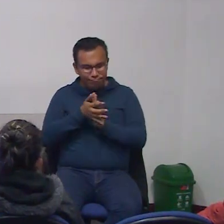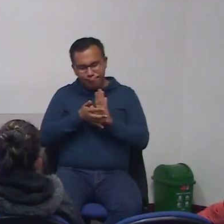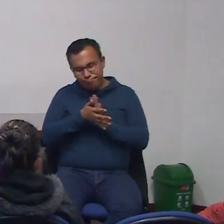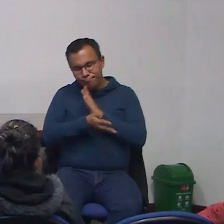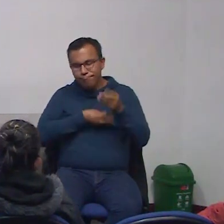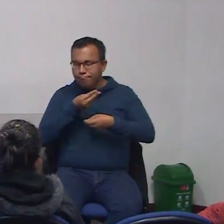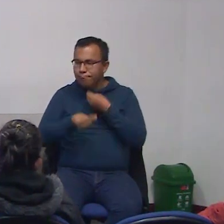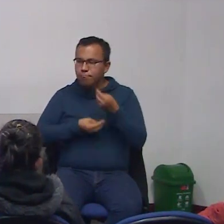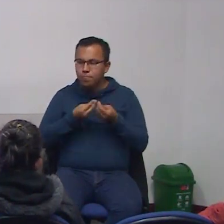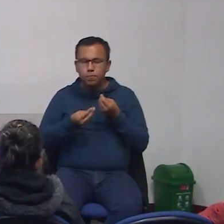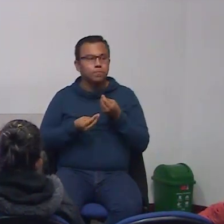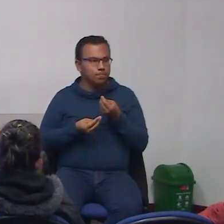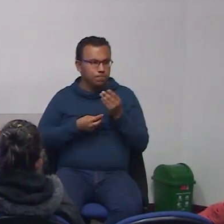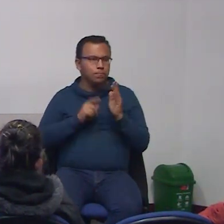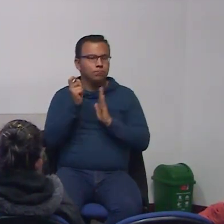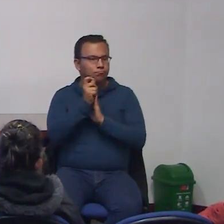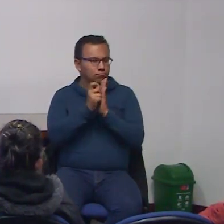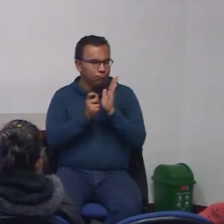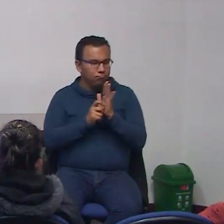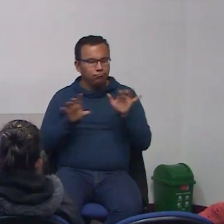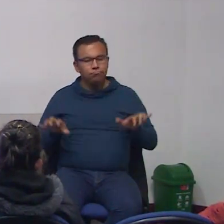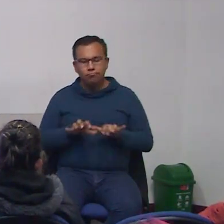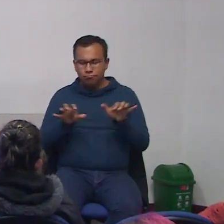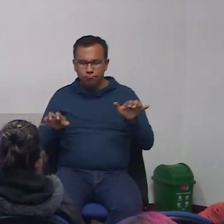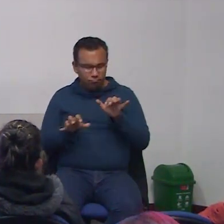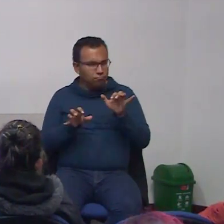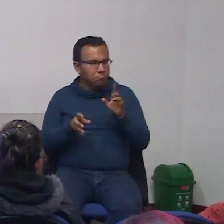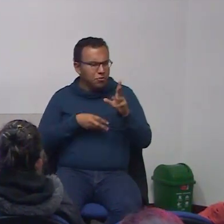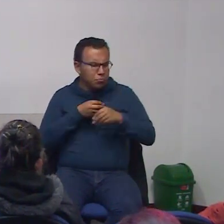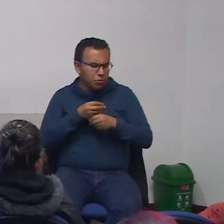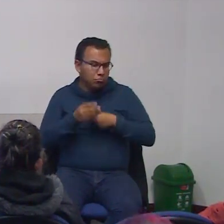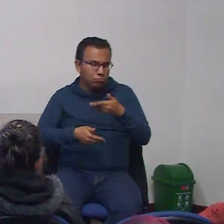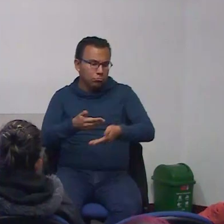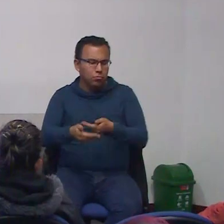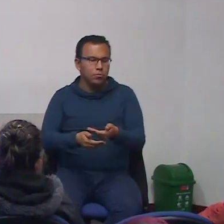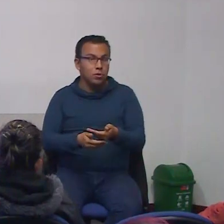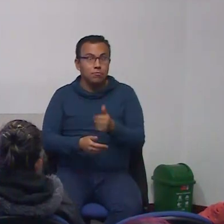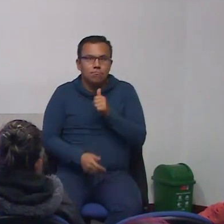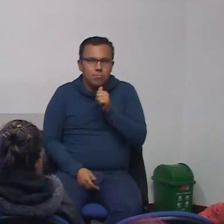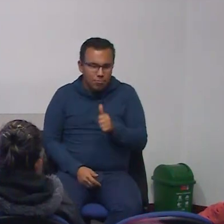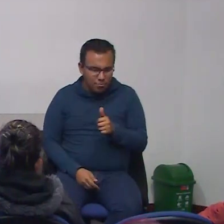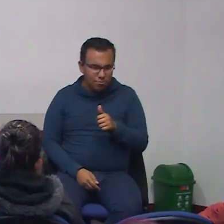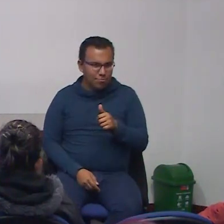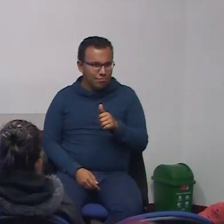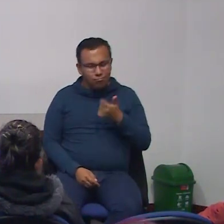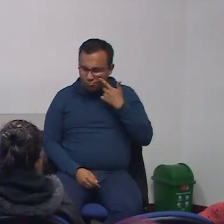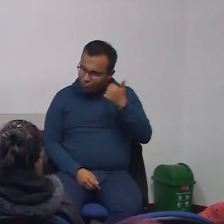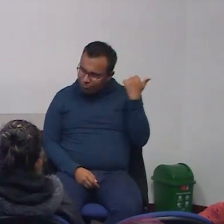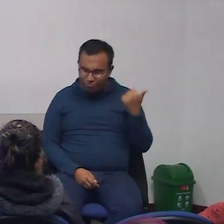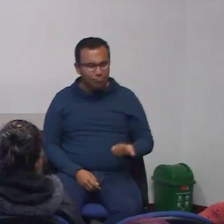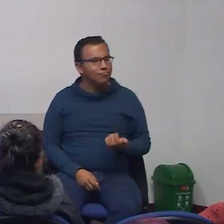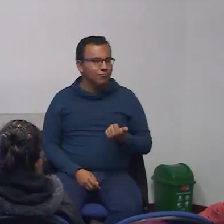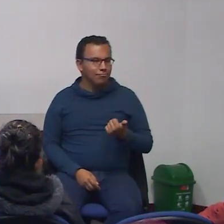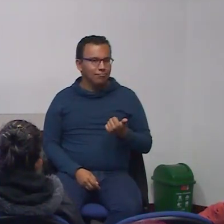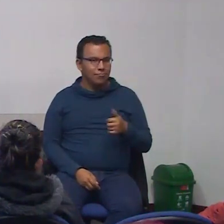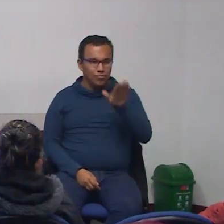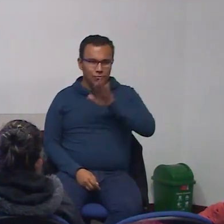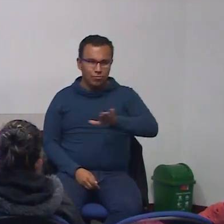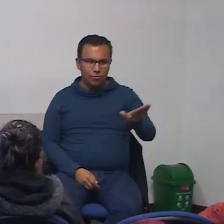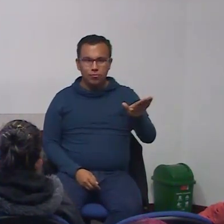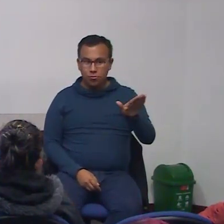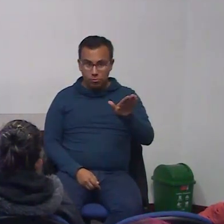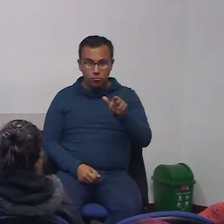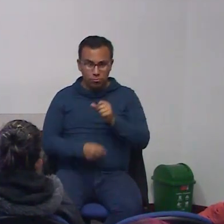e se colocan unas actividades Y empezamos a hacer un proceso y mucho mejor si hay algo aquí en la en tu